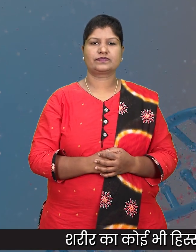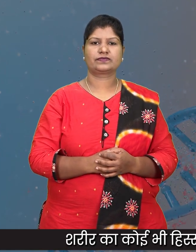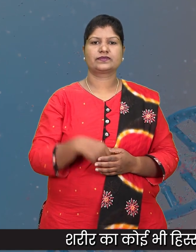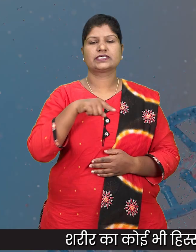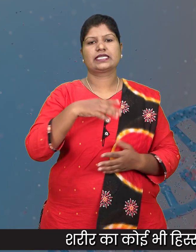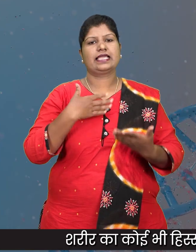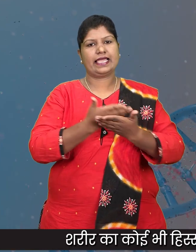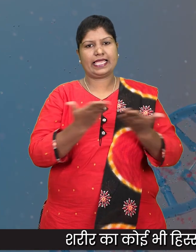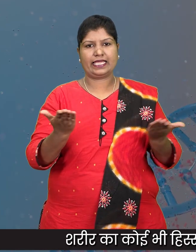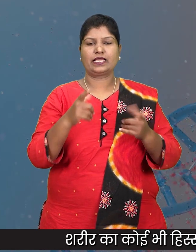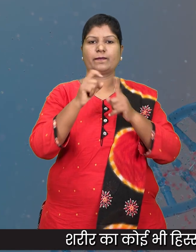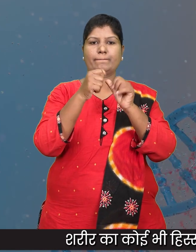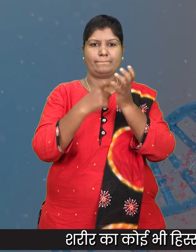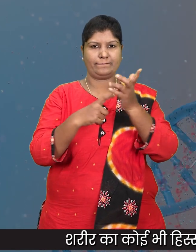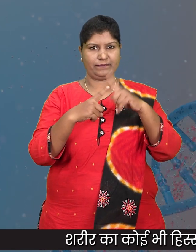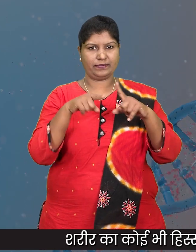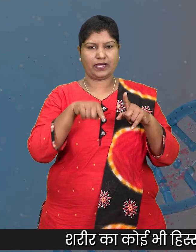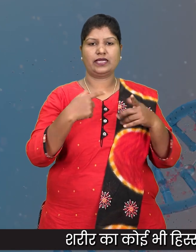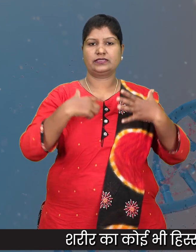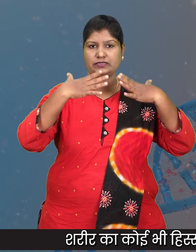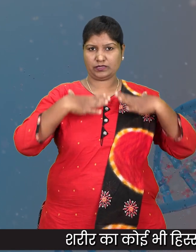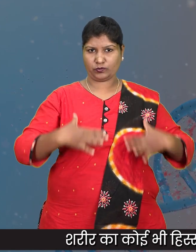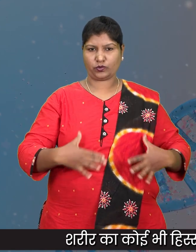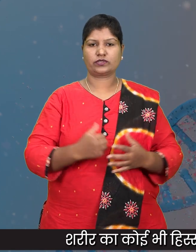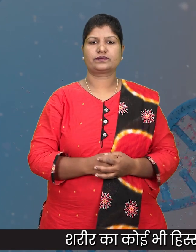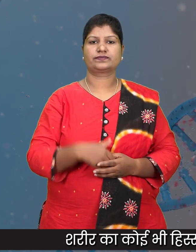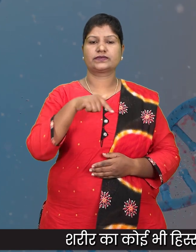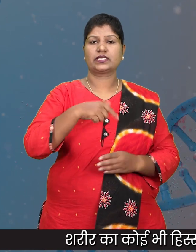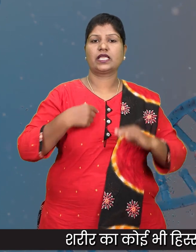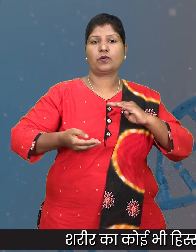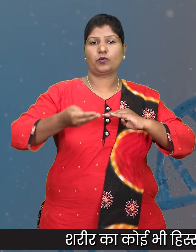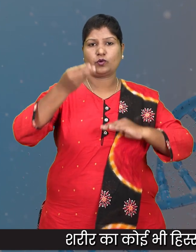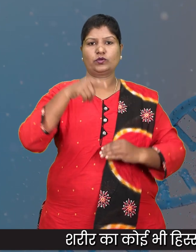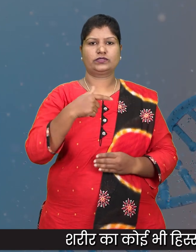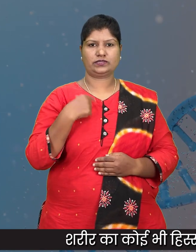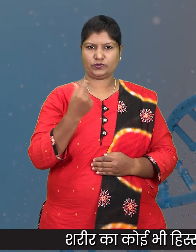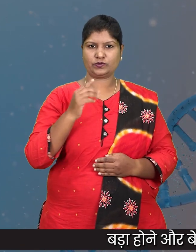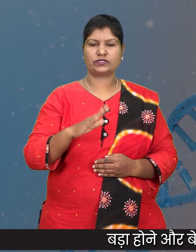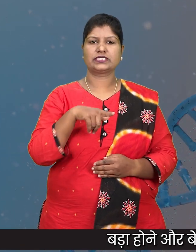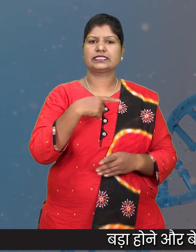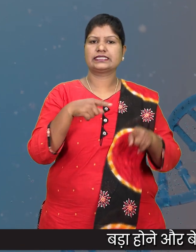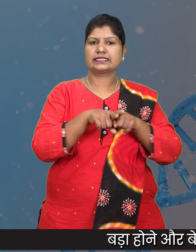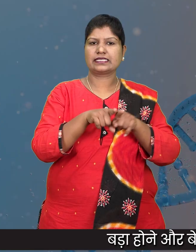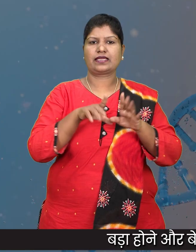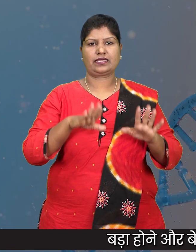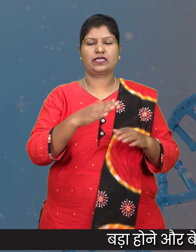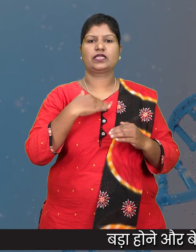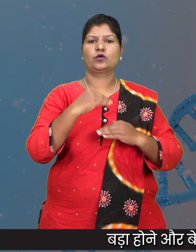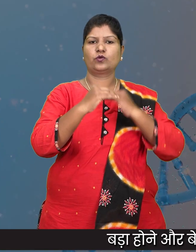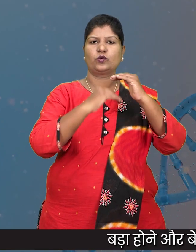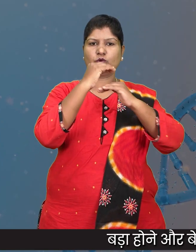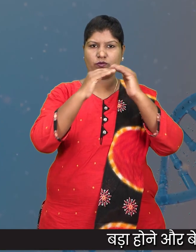शरीर का कोई भी हिस्सा जो अधिक से अधिक उपयोग किया जाता है, बड़ा होने